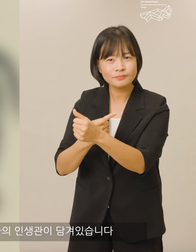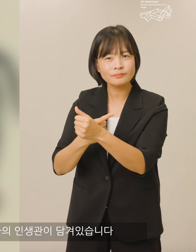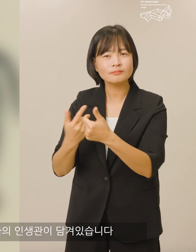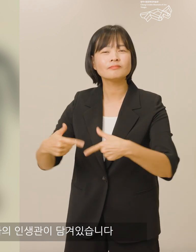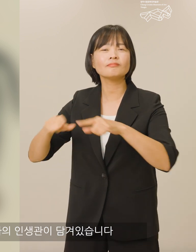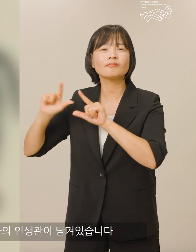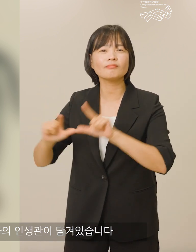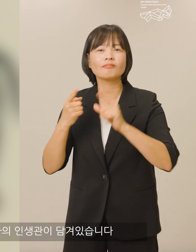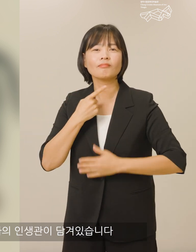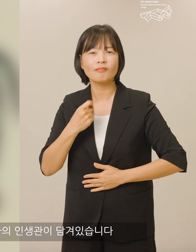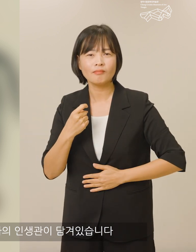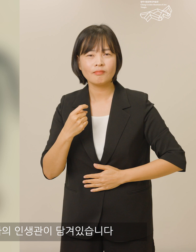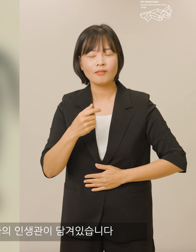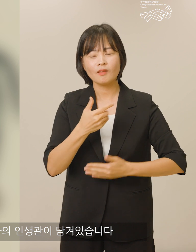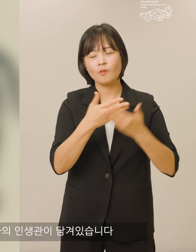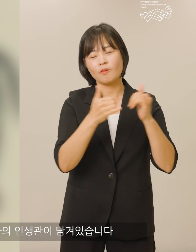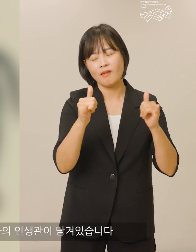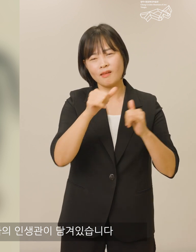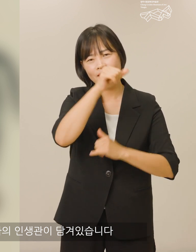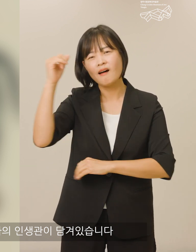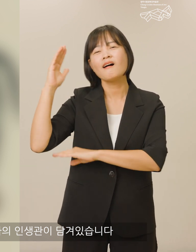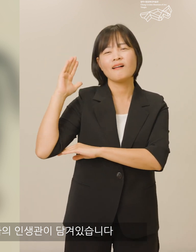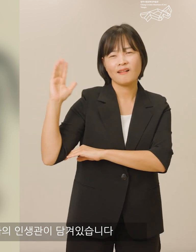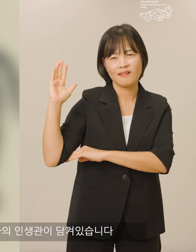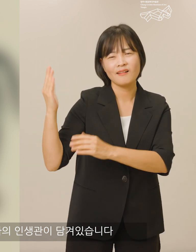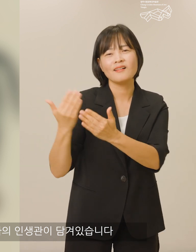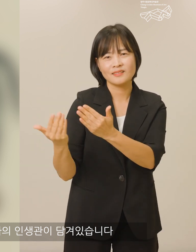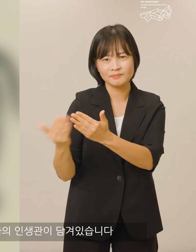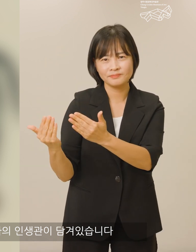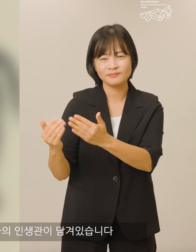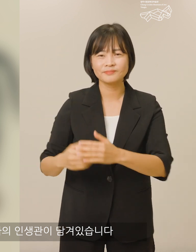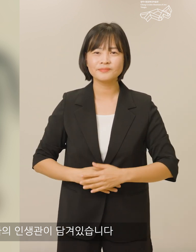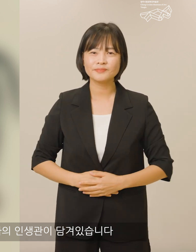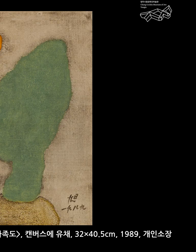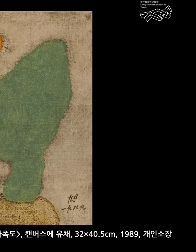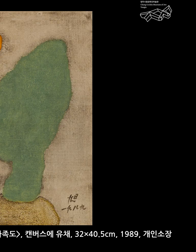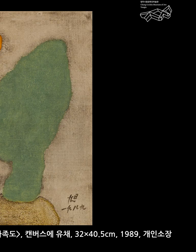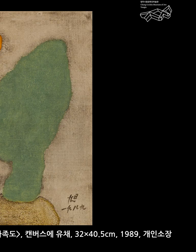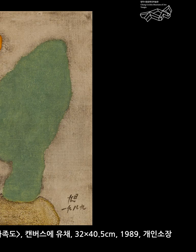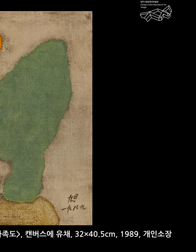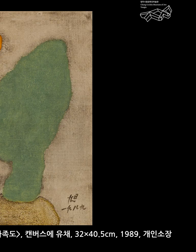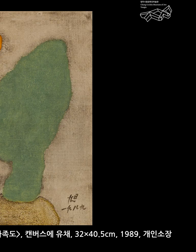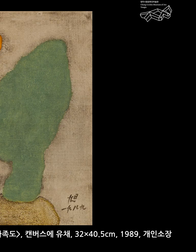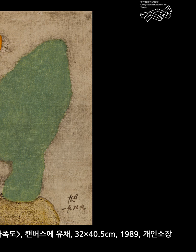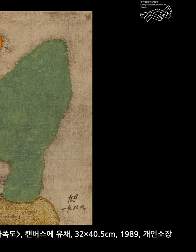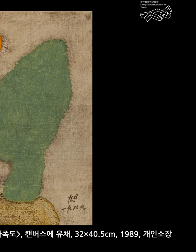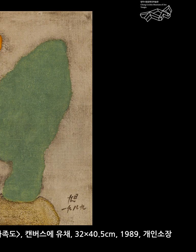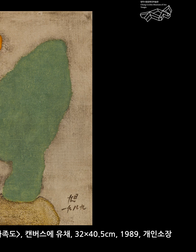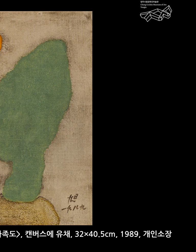떠나서 늘 자연과 가까이 살고자 했던 화가의 인생관이 담겨 있습니다.